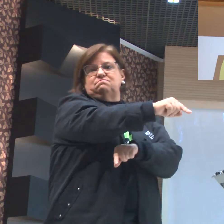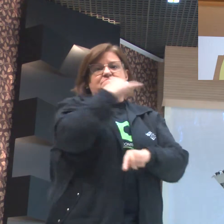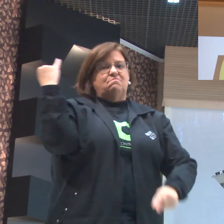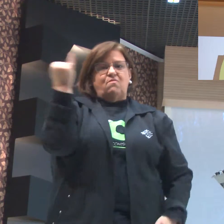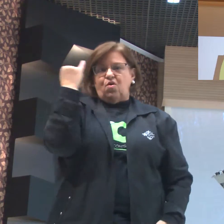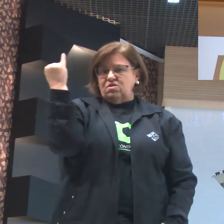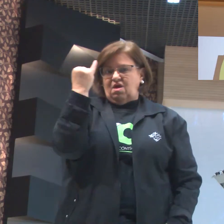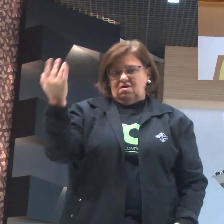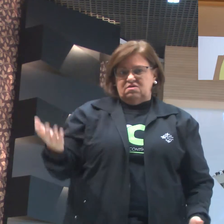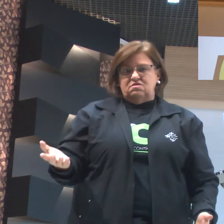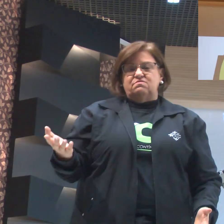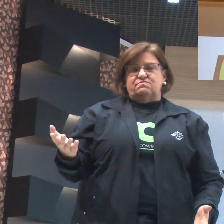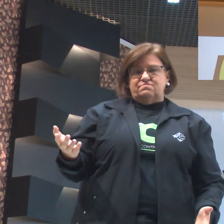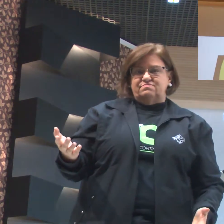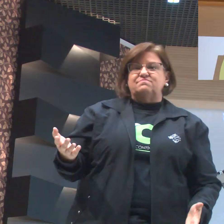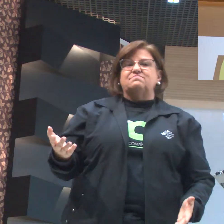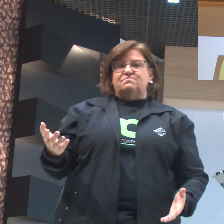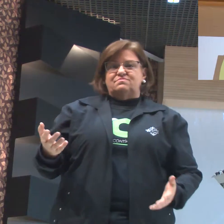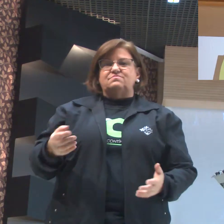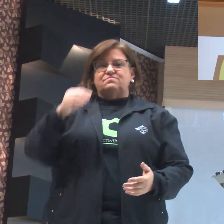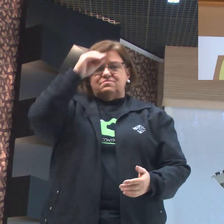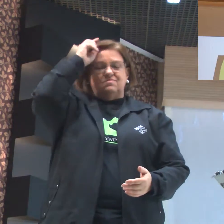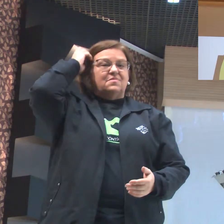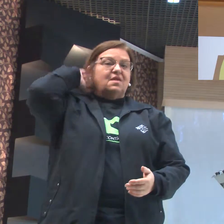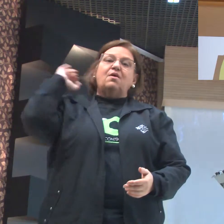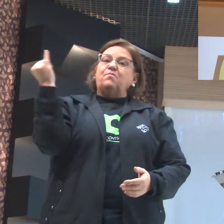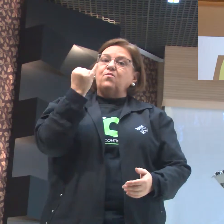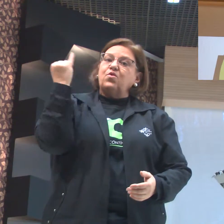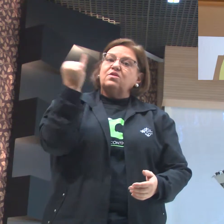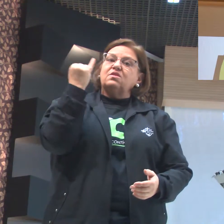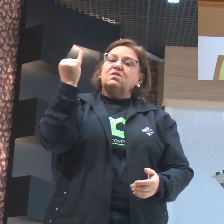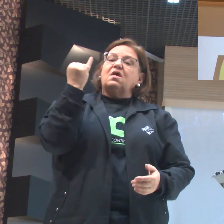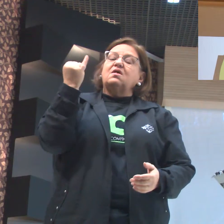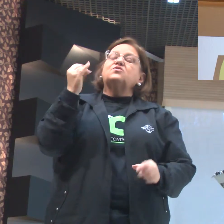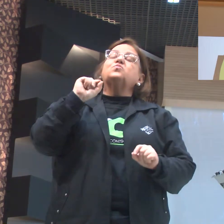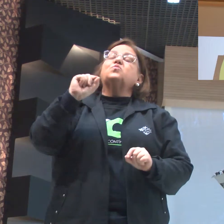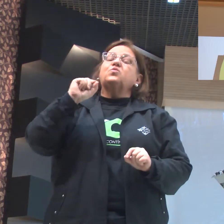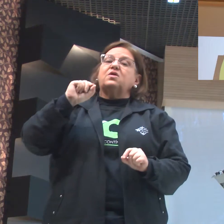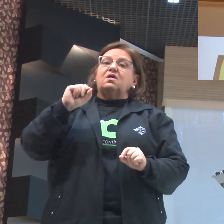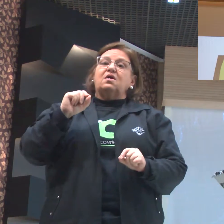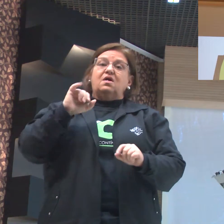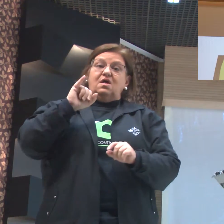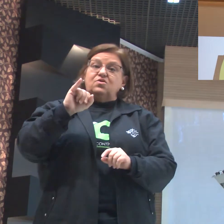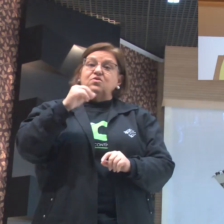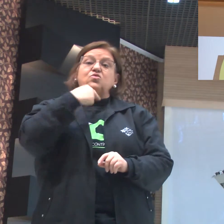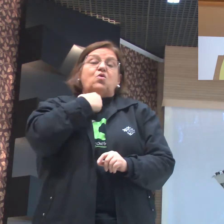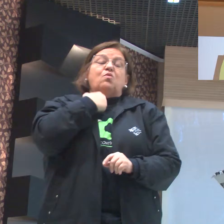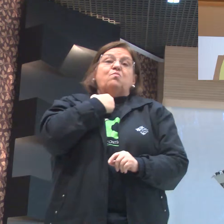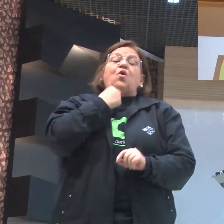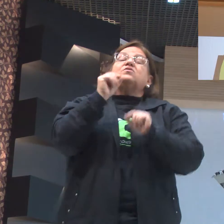essa presença de exploradores não pode justificar uma ausência nossa